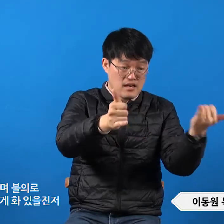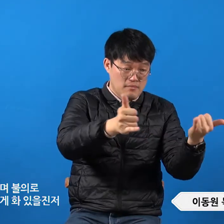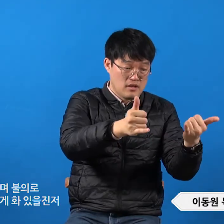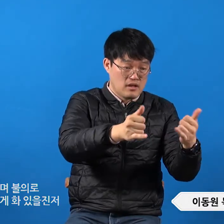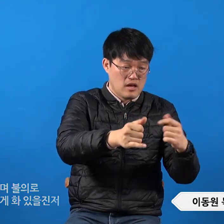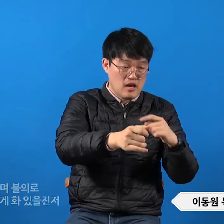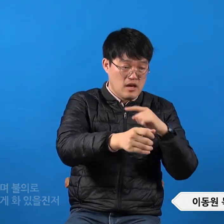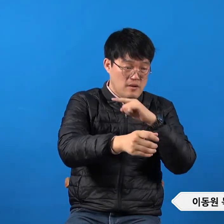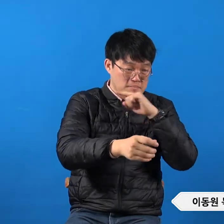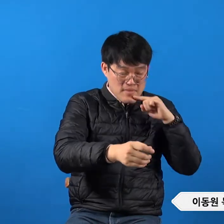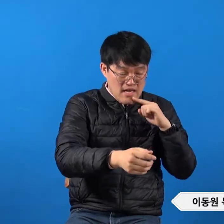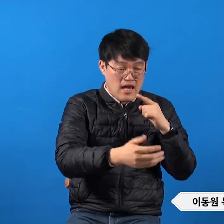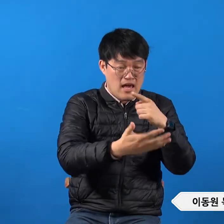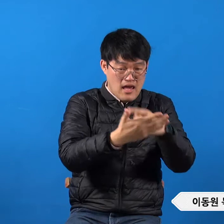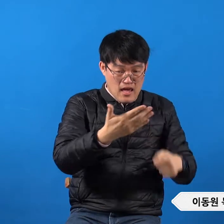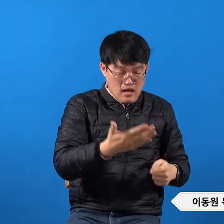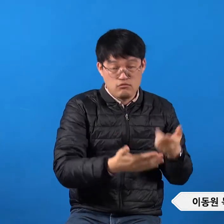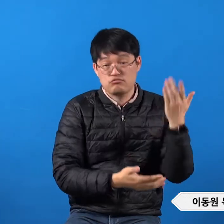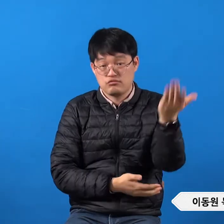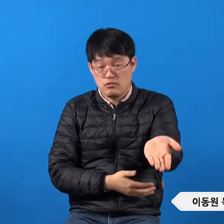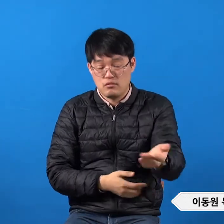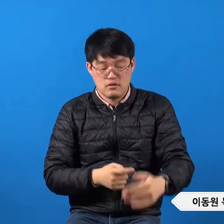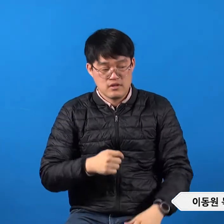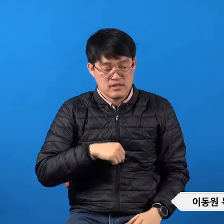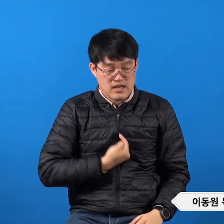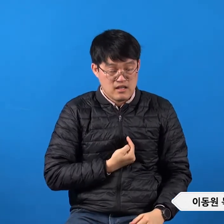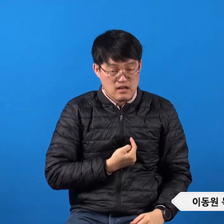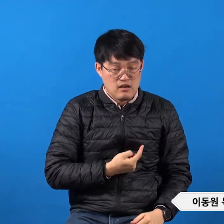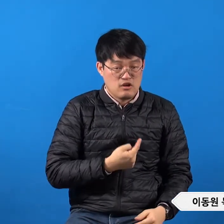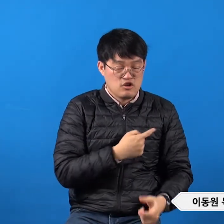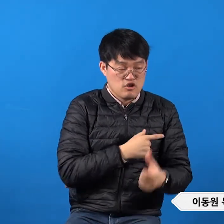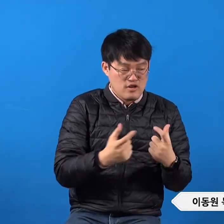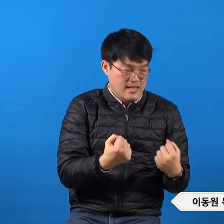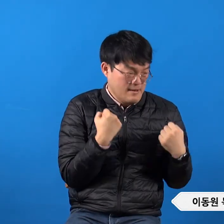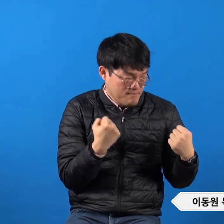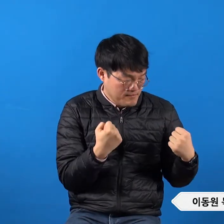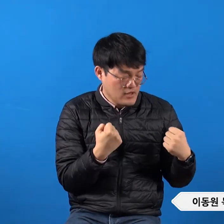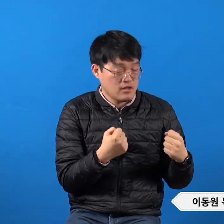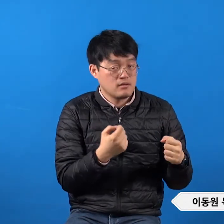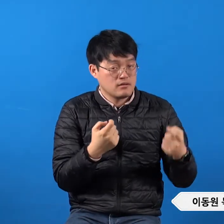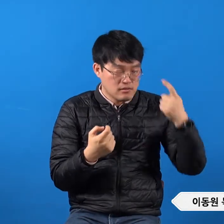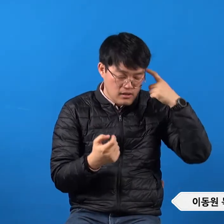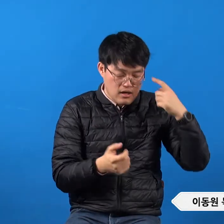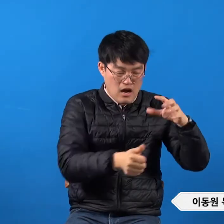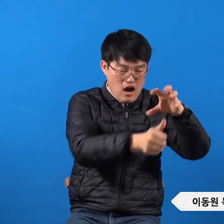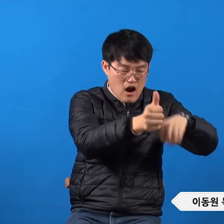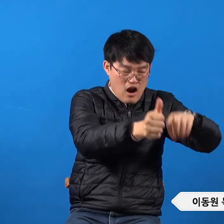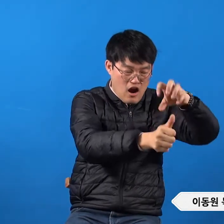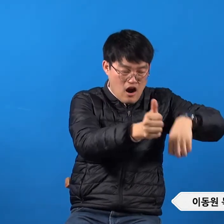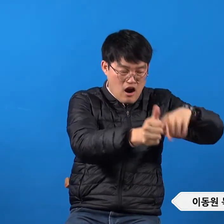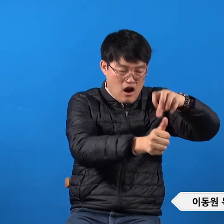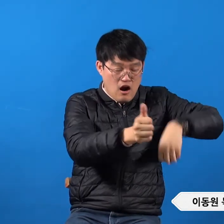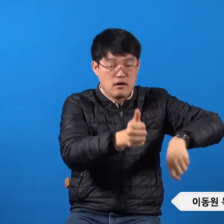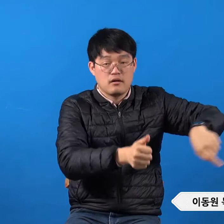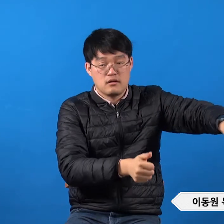남을 피 흘리게 함으로써 자기의 세력권을 형성하고자 하는 시도, 착취죠 이것이.